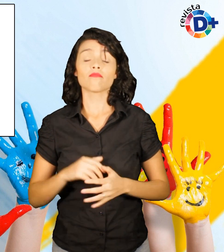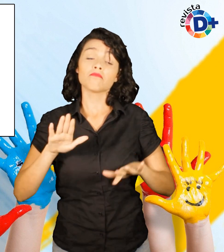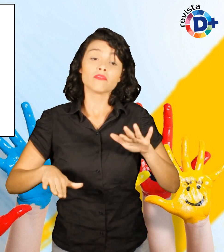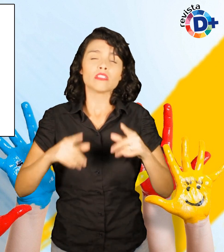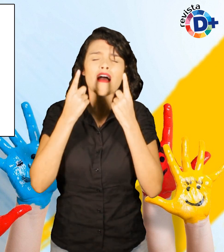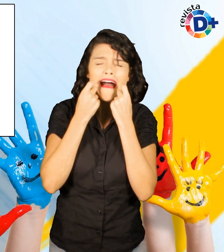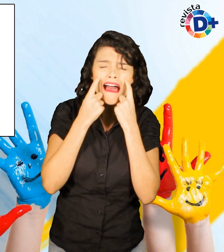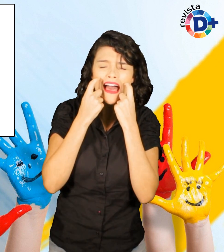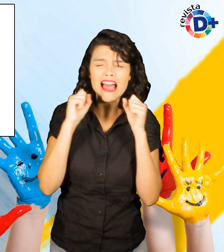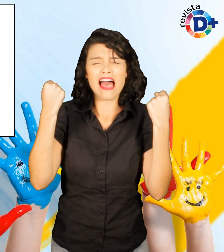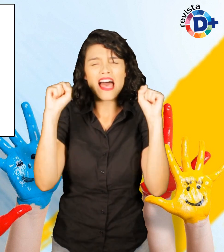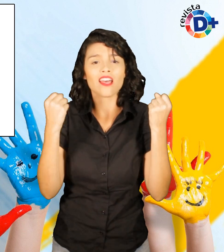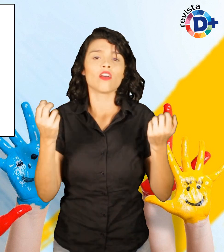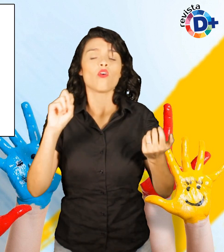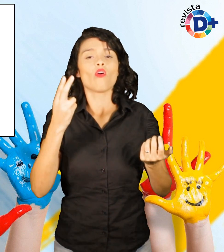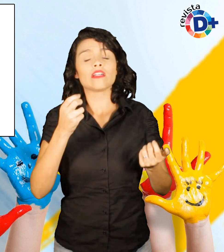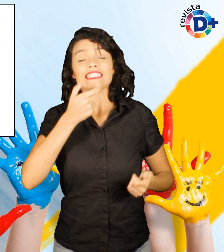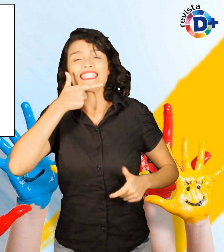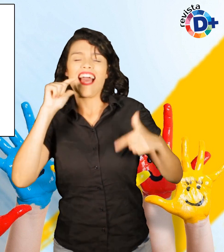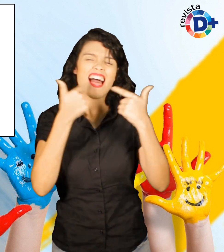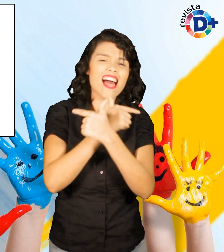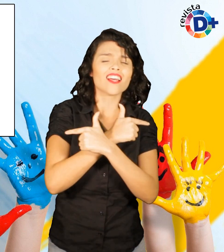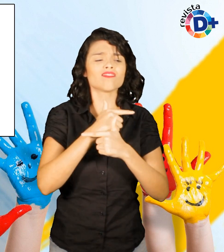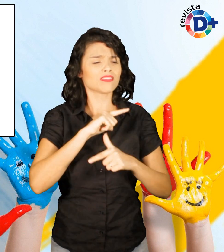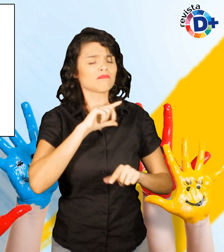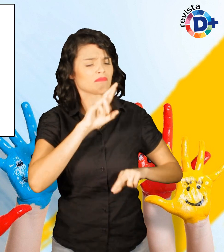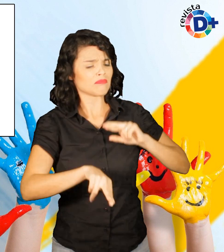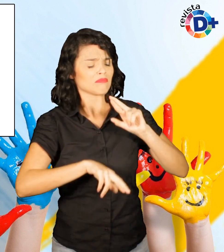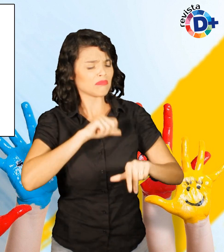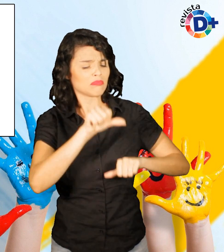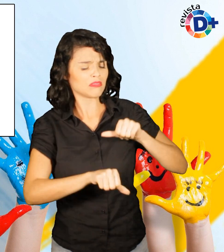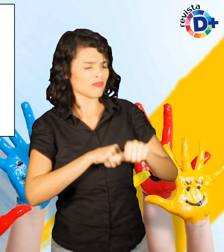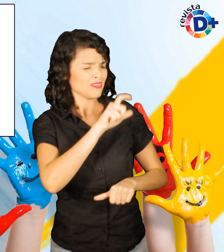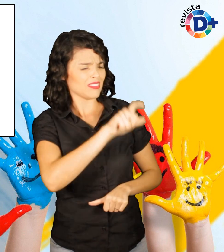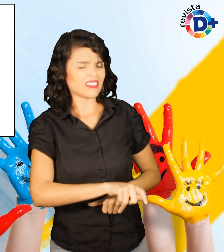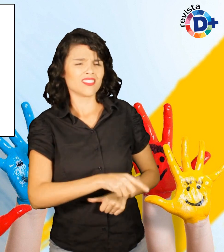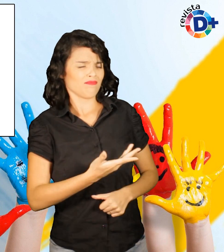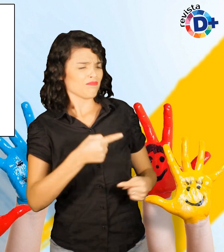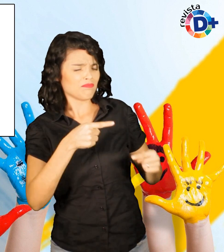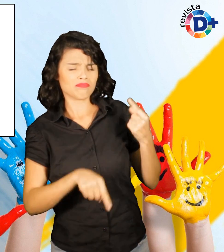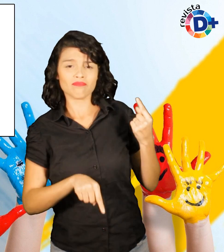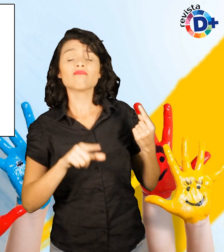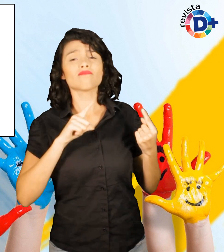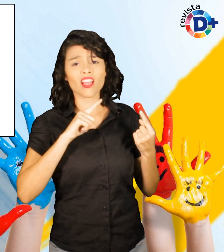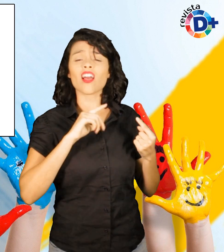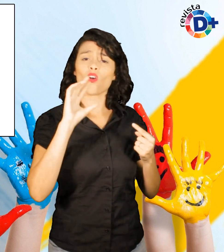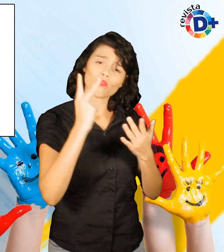e agitações em momentos em que esses comportamentos não são propícios. Pessoas com